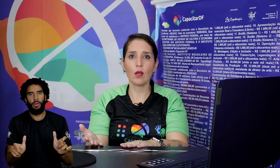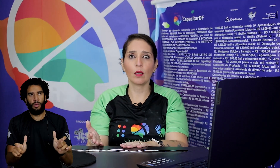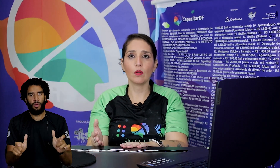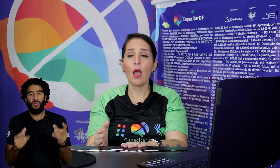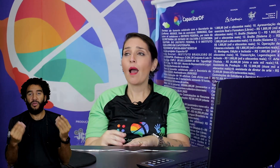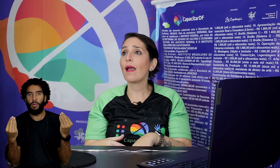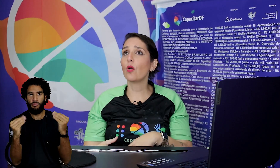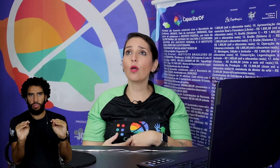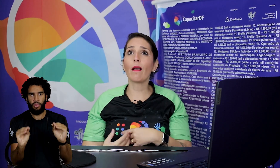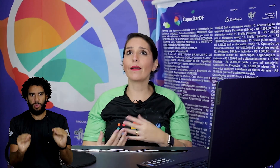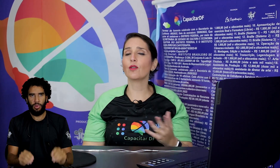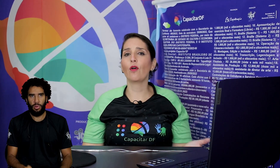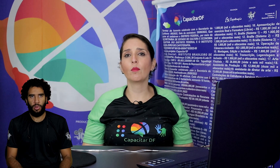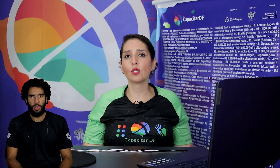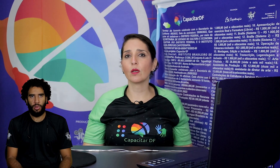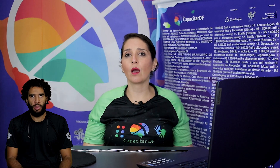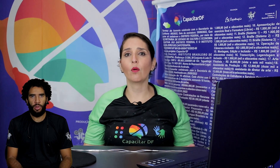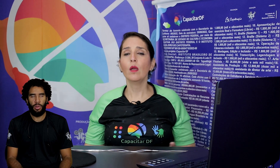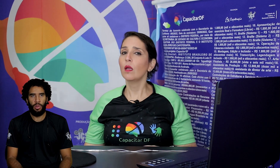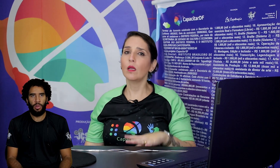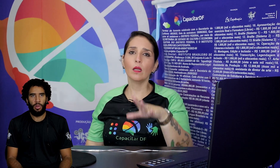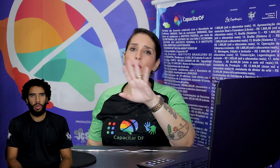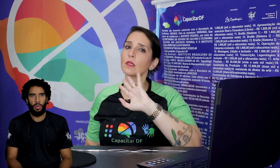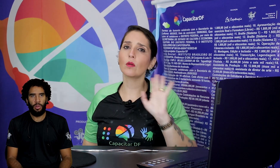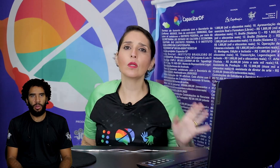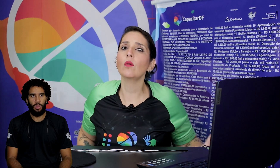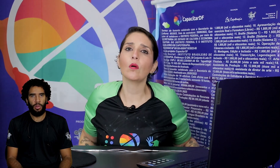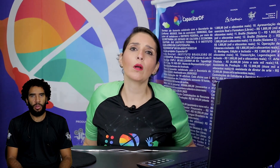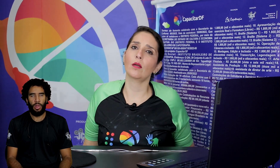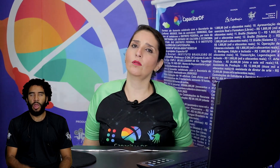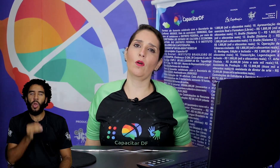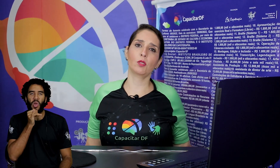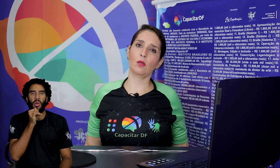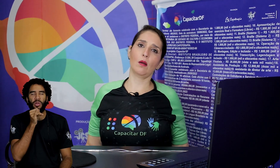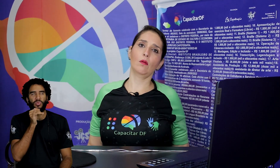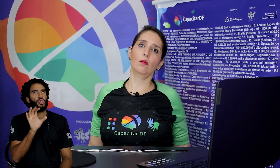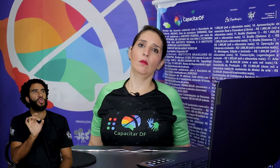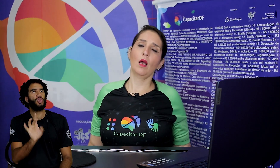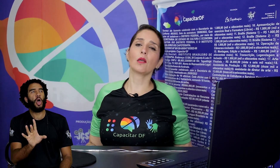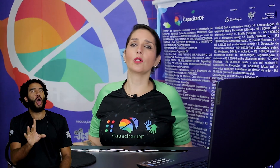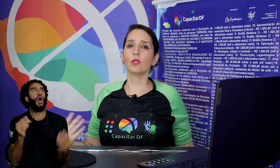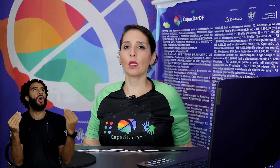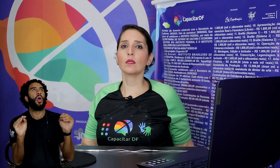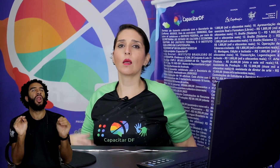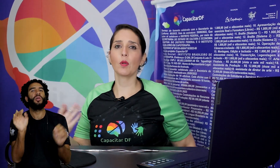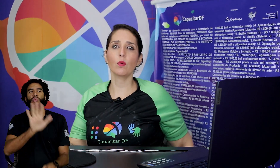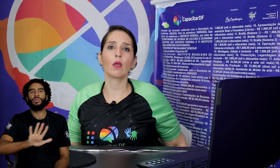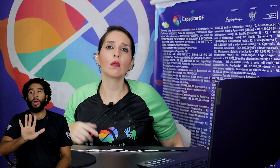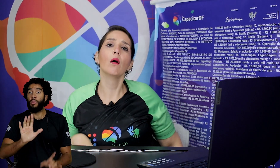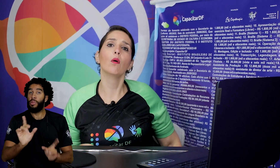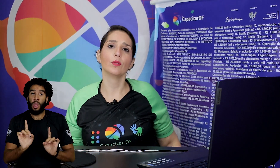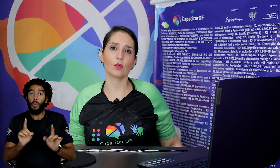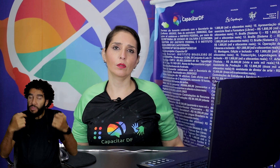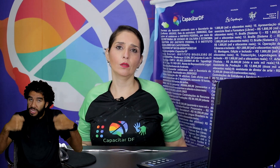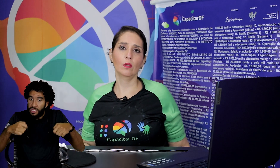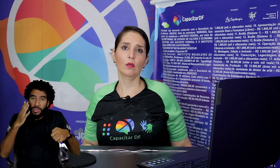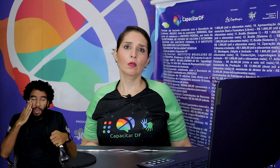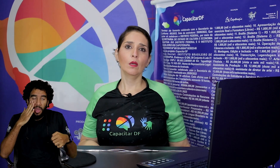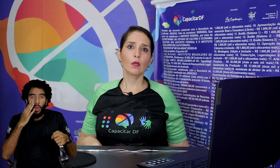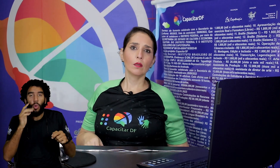ser colocado. Ah, e colocar de forma geral. Em Libras não tem o colocar de forma geral. A gente tem que saber o que e